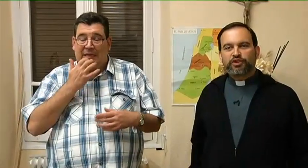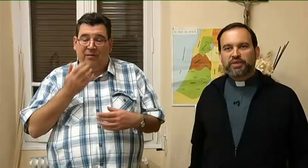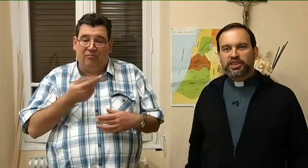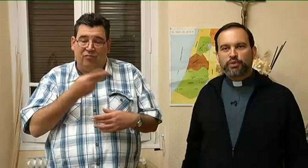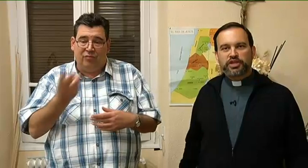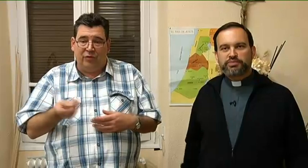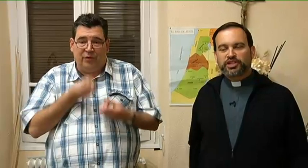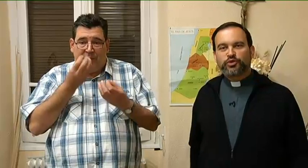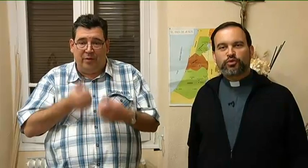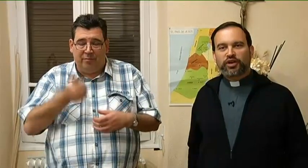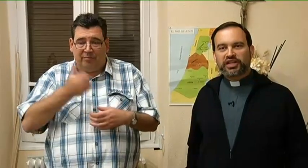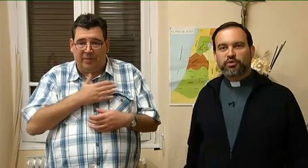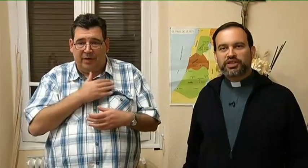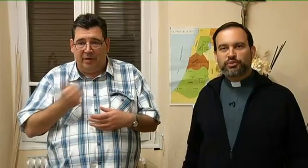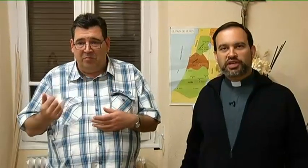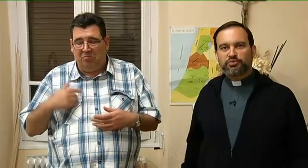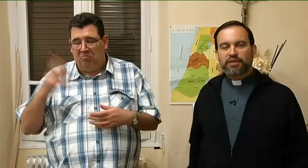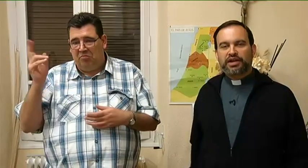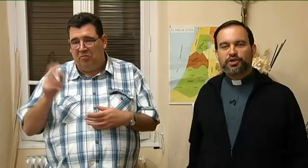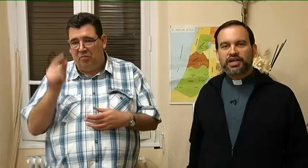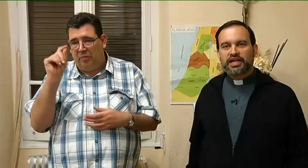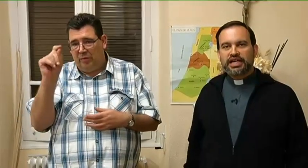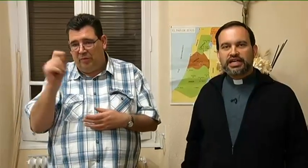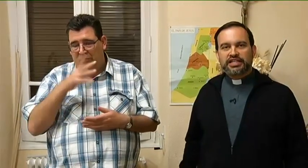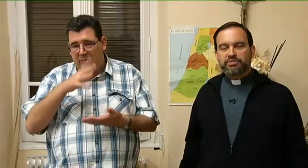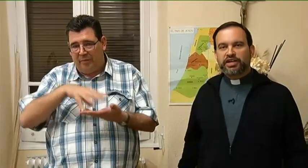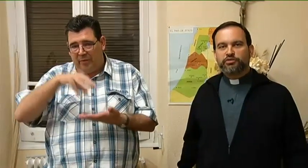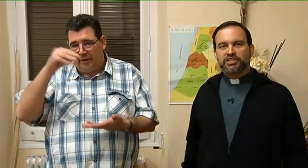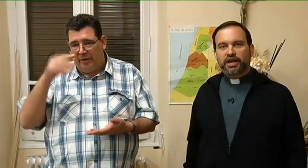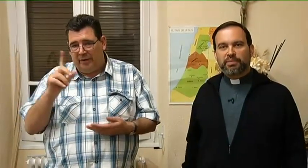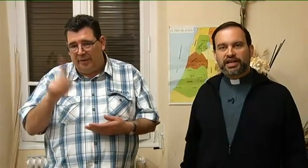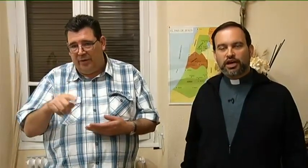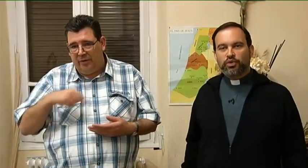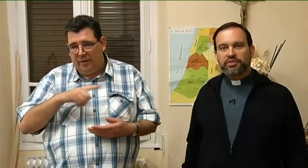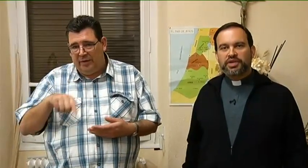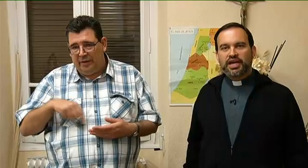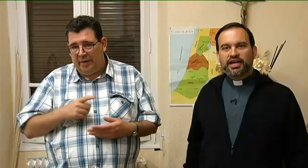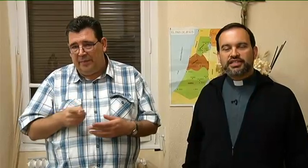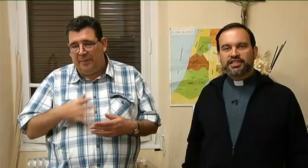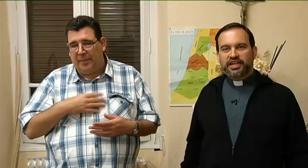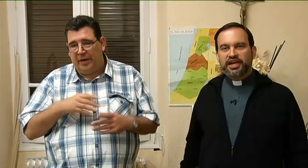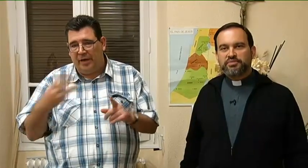más información podéis pasar en cualquier momento por aquí por la parroquia y también en nuestra página web